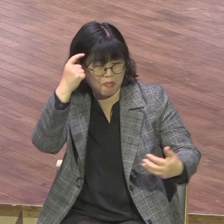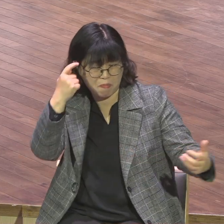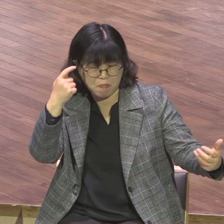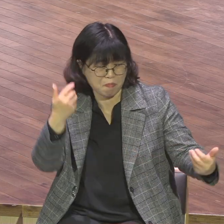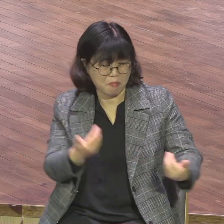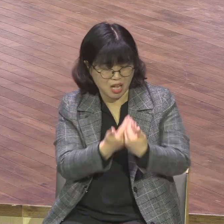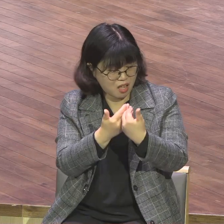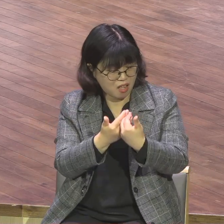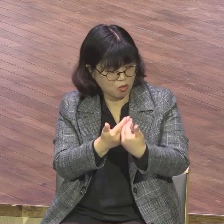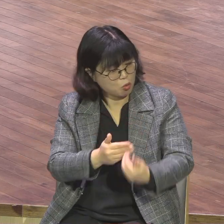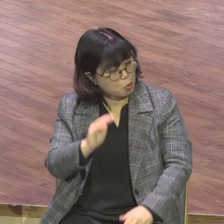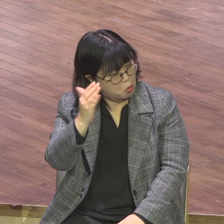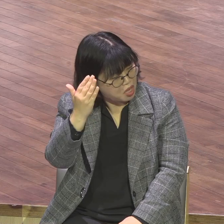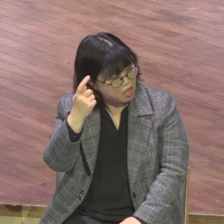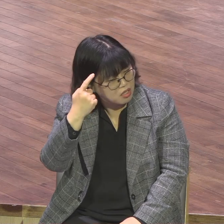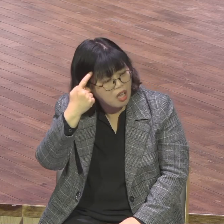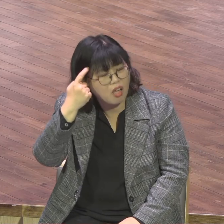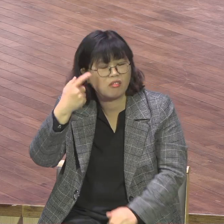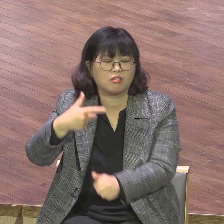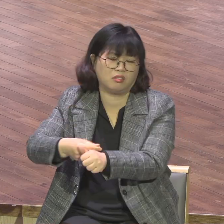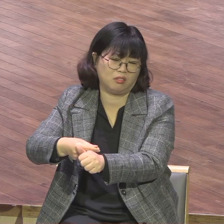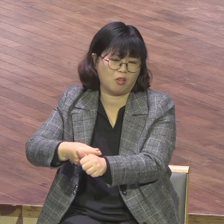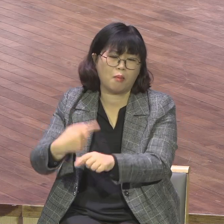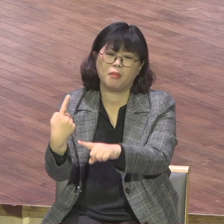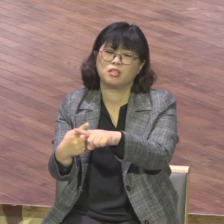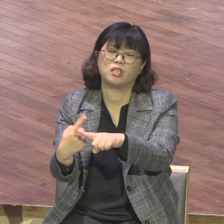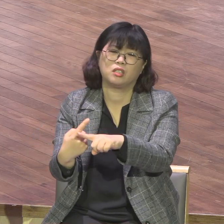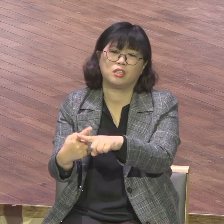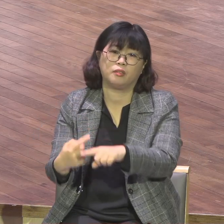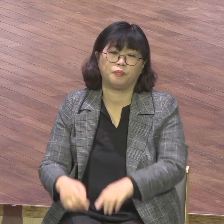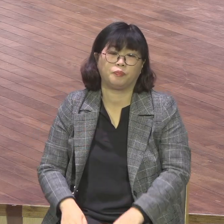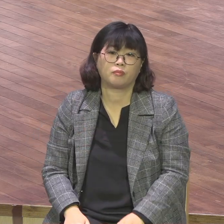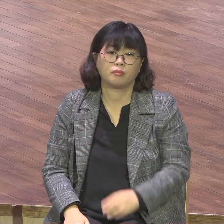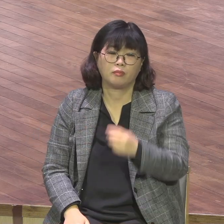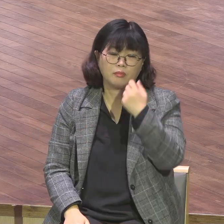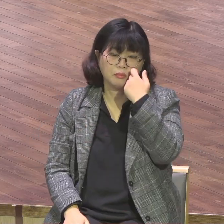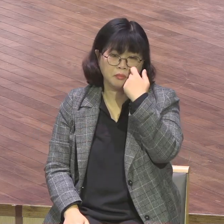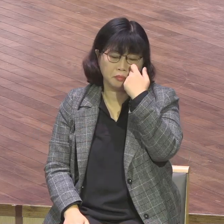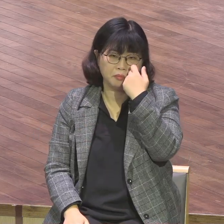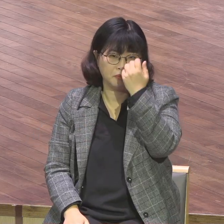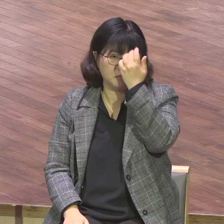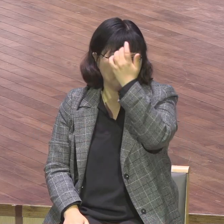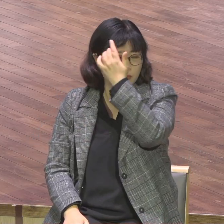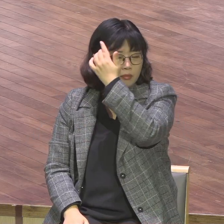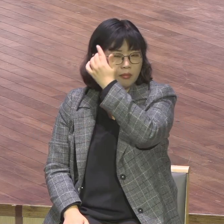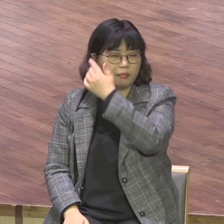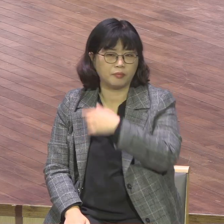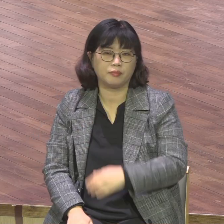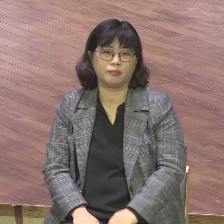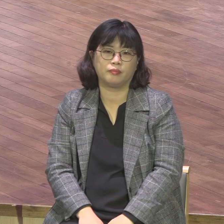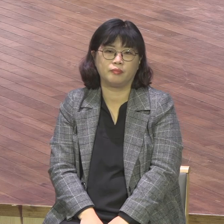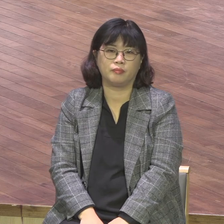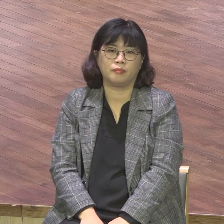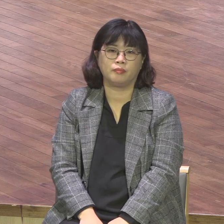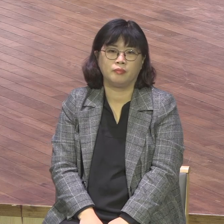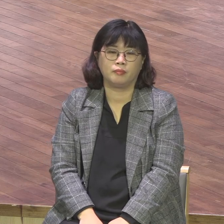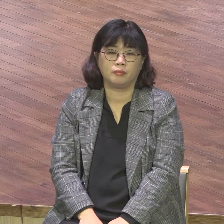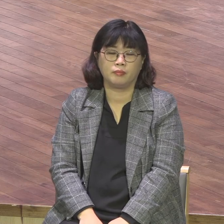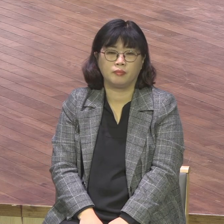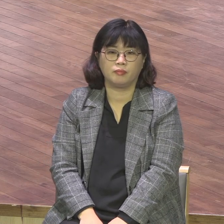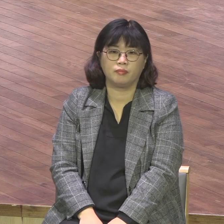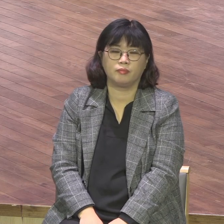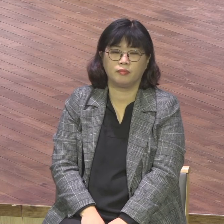특별히 바울은 남편에게 복종하기를 죽게 하라 이 말을 했는데, 이 말은요 예수 그리스도를